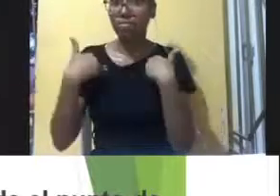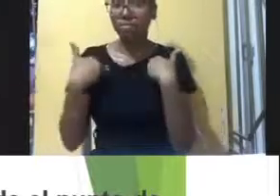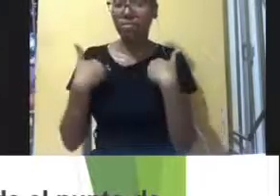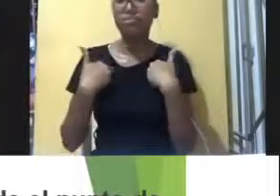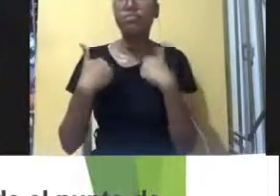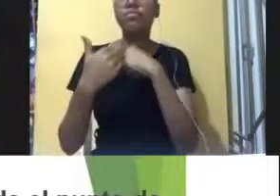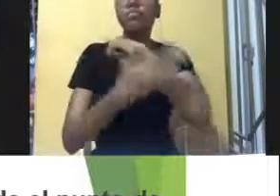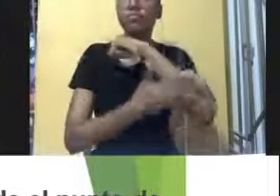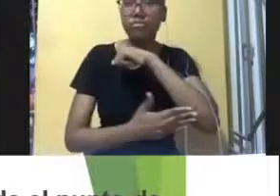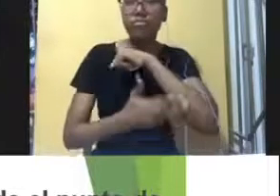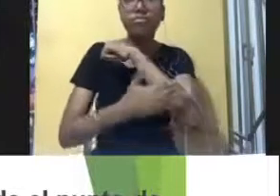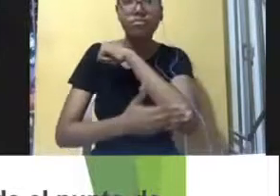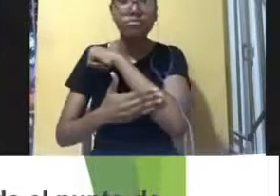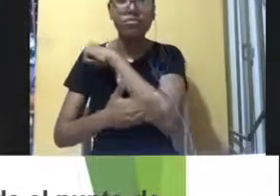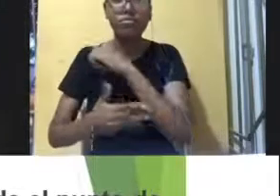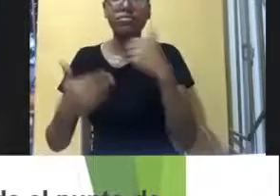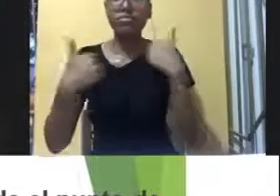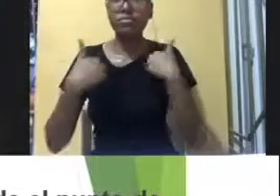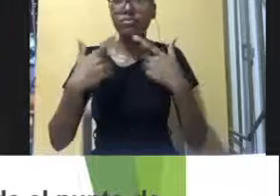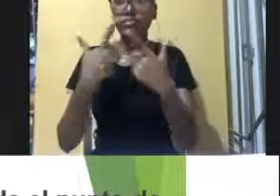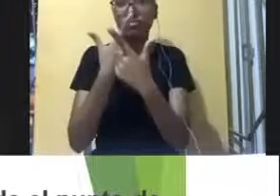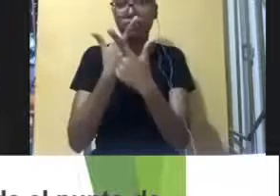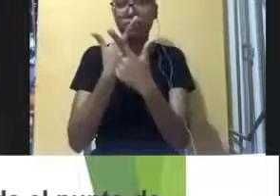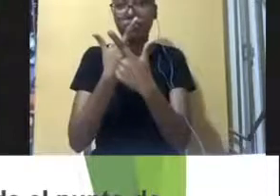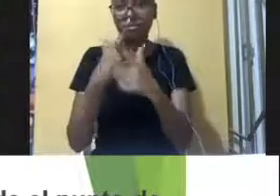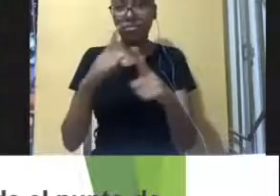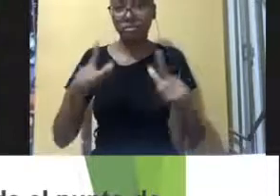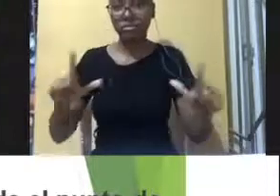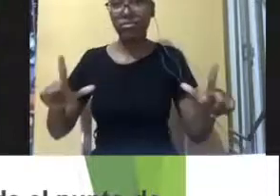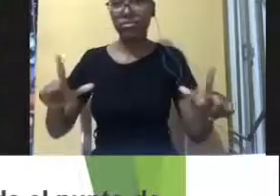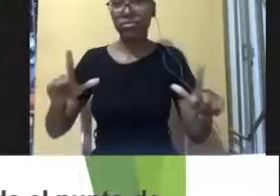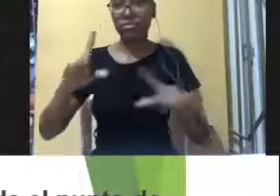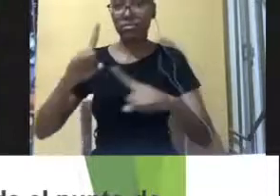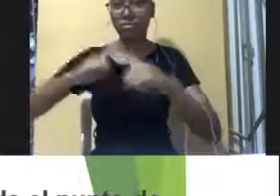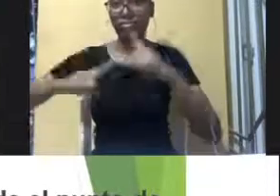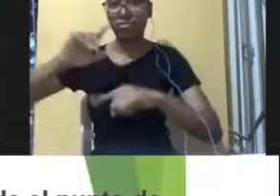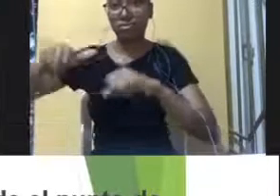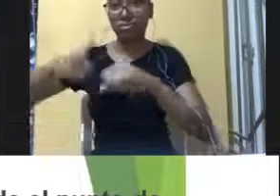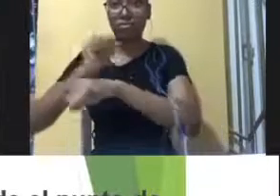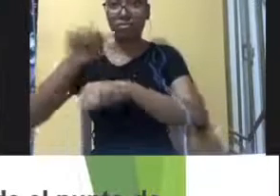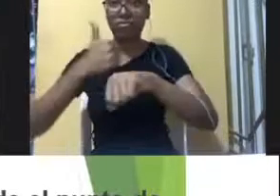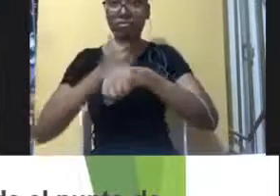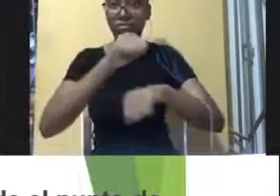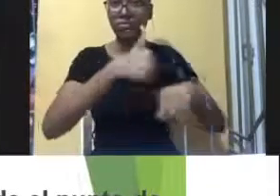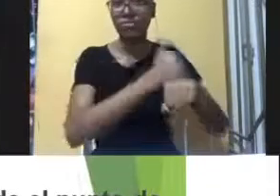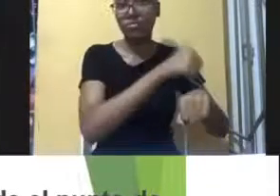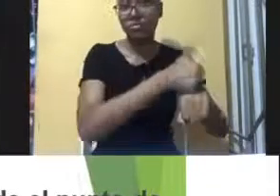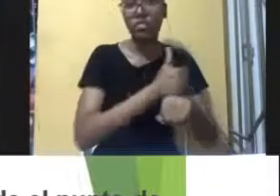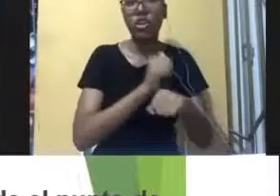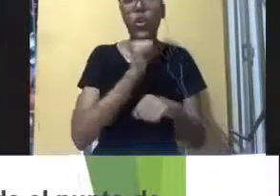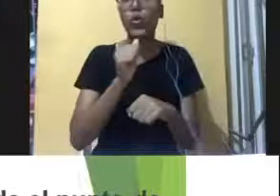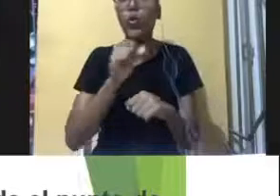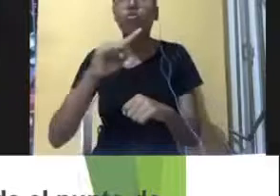lengua. Por eso no es universal. Y no está formada por gesto.